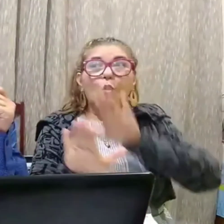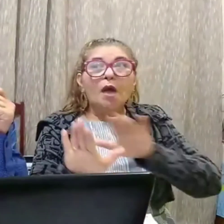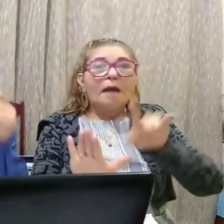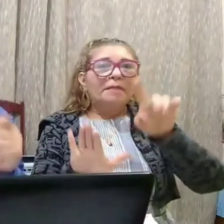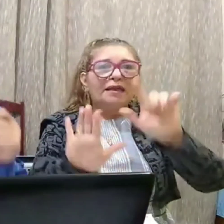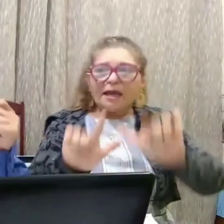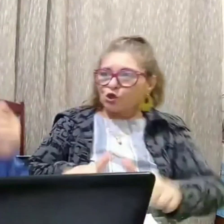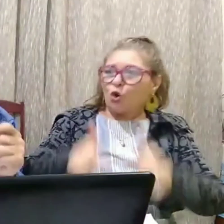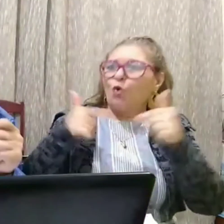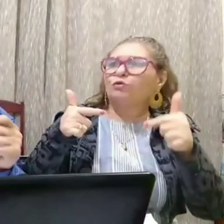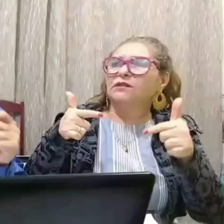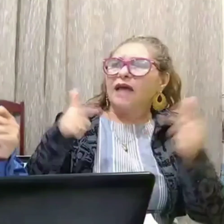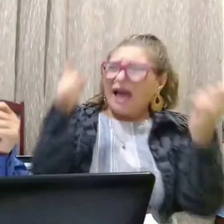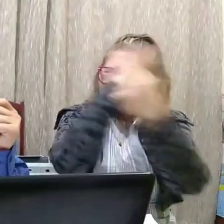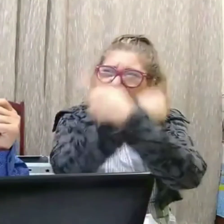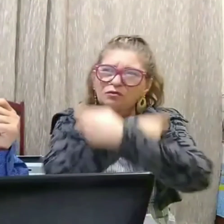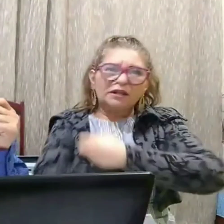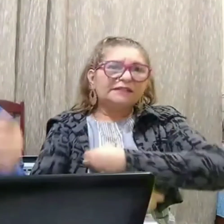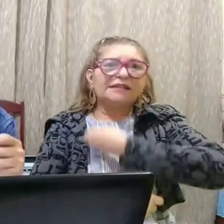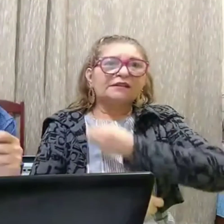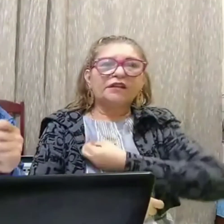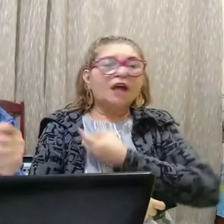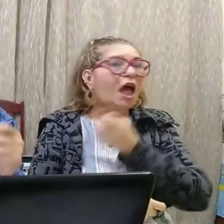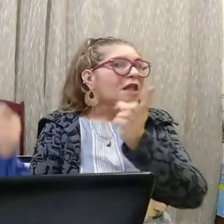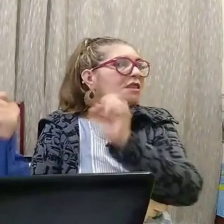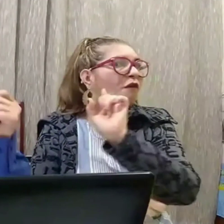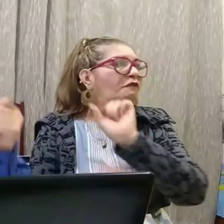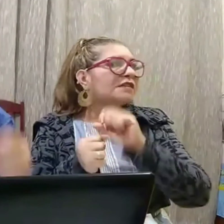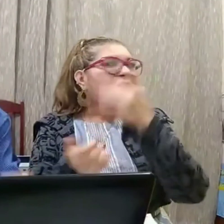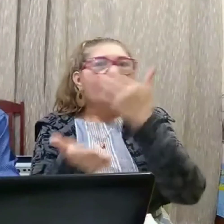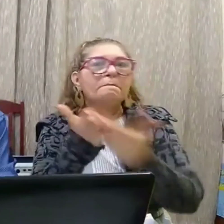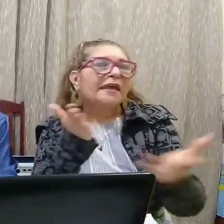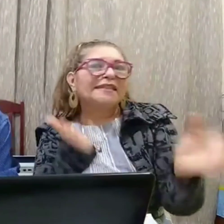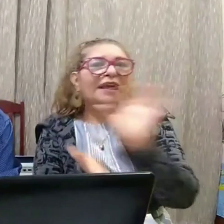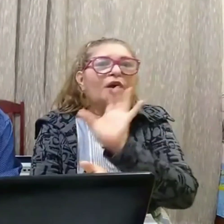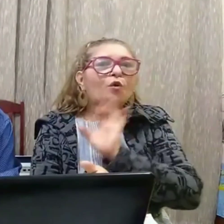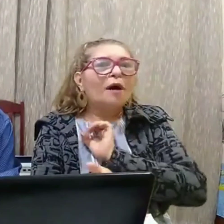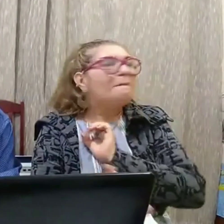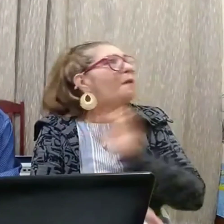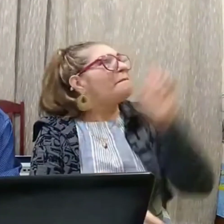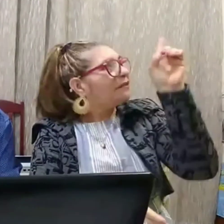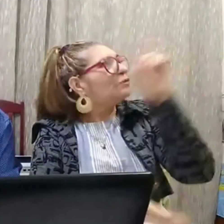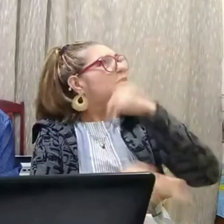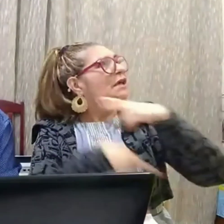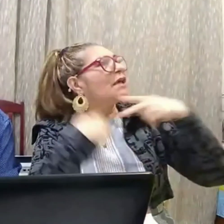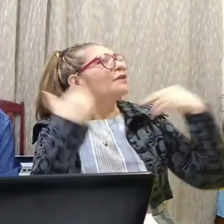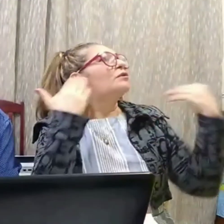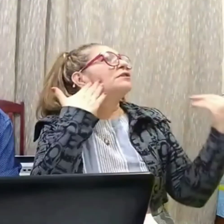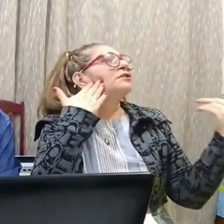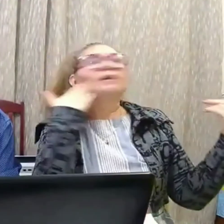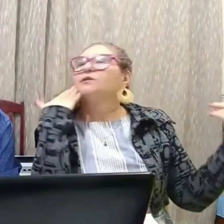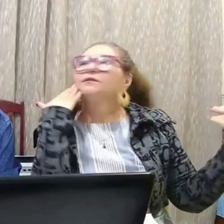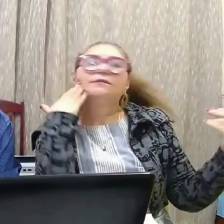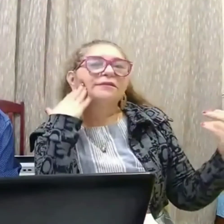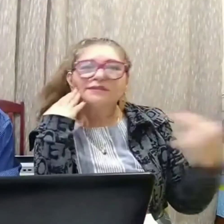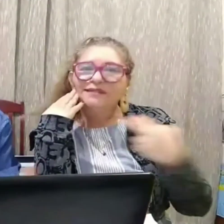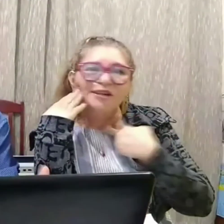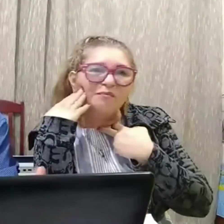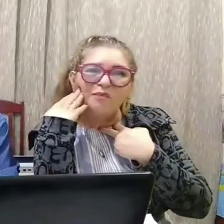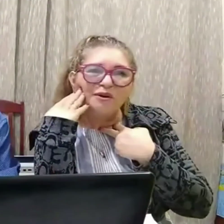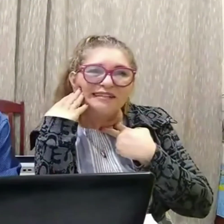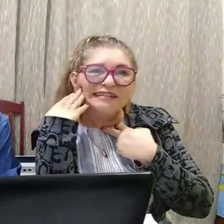façam você perder a motivação do amor, não faça você perder o primeiro amor, o amor a Deus.